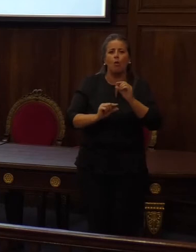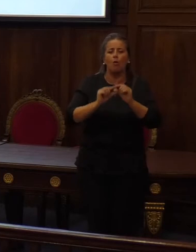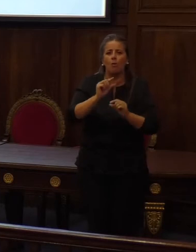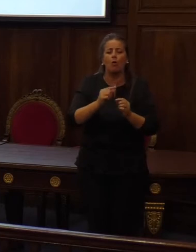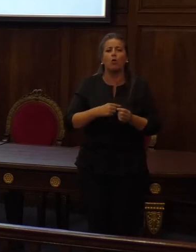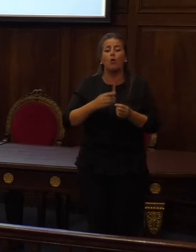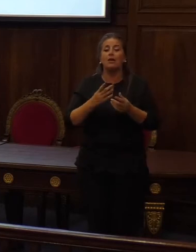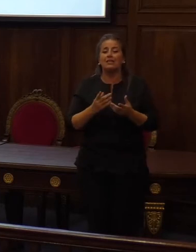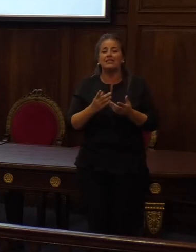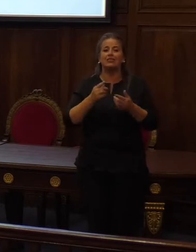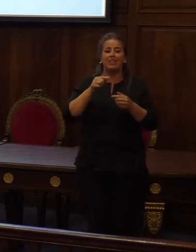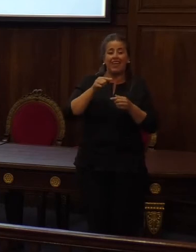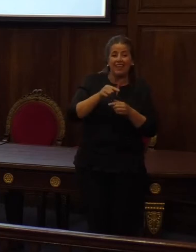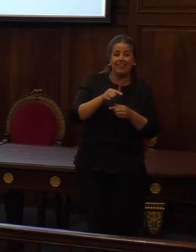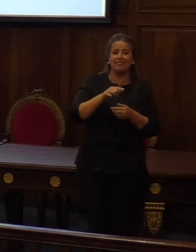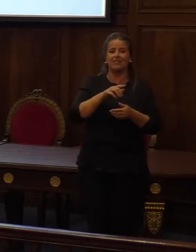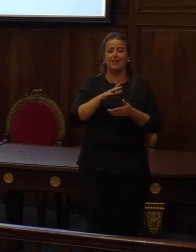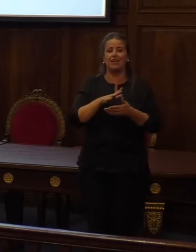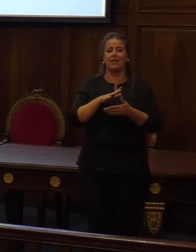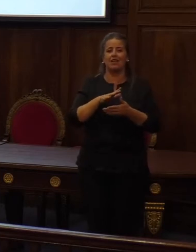cogobernadas. En ese contexto,